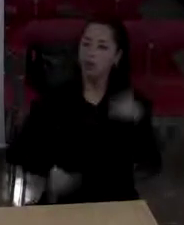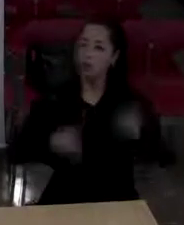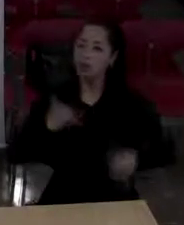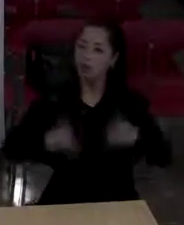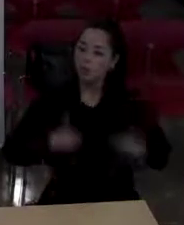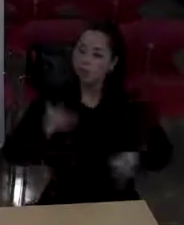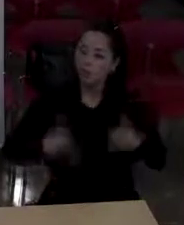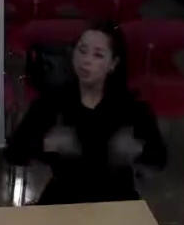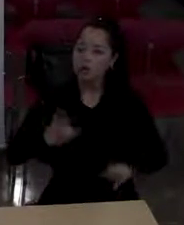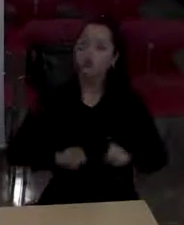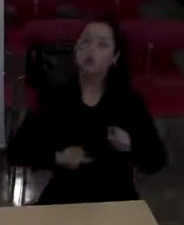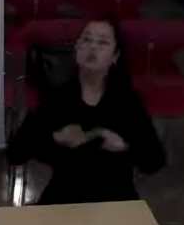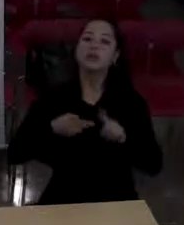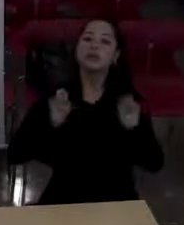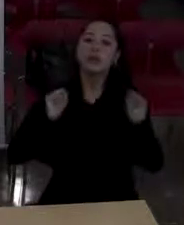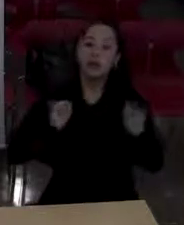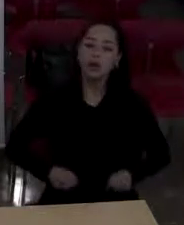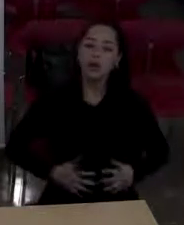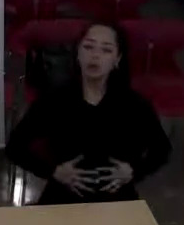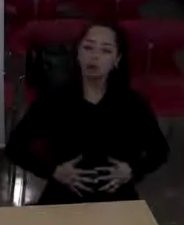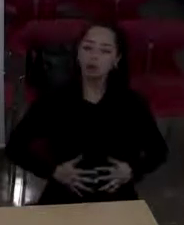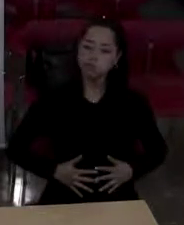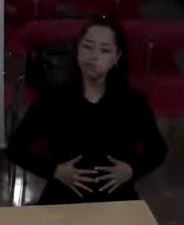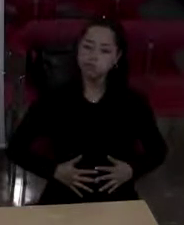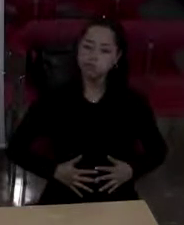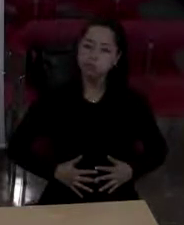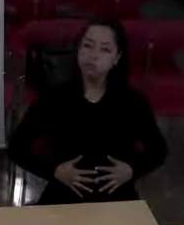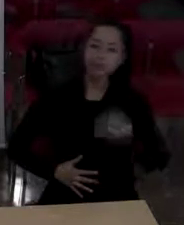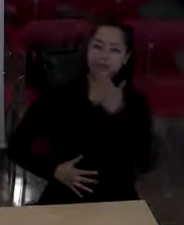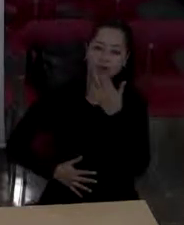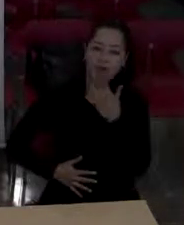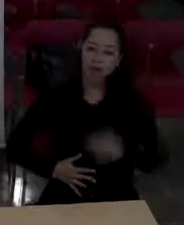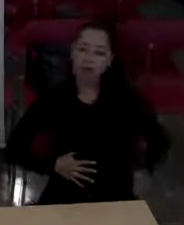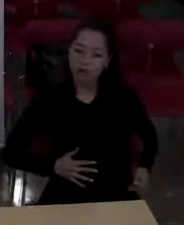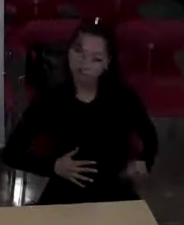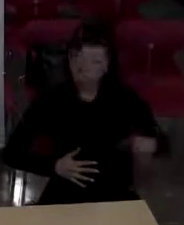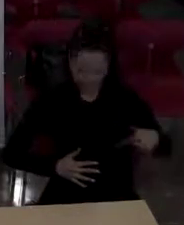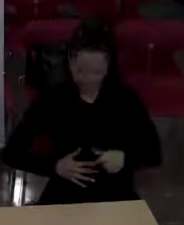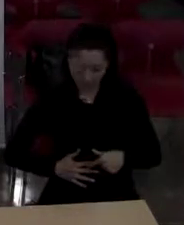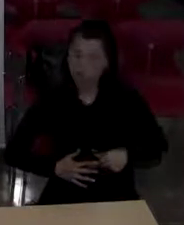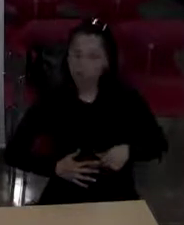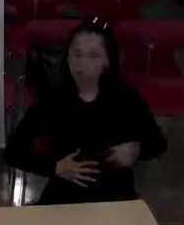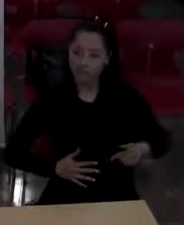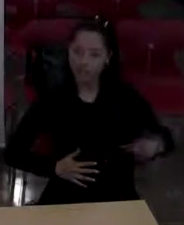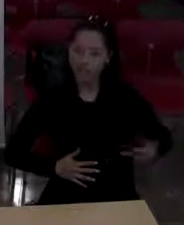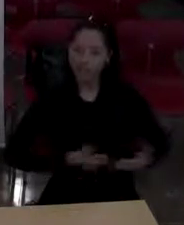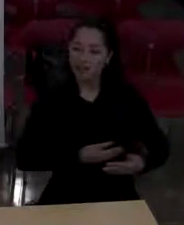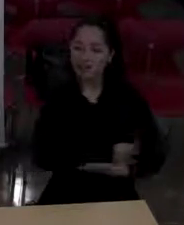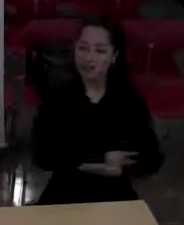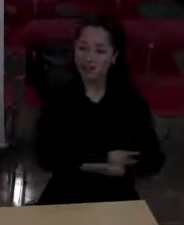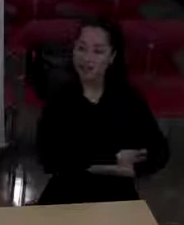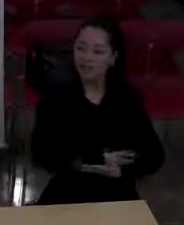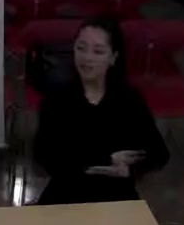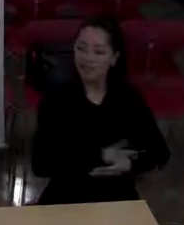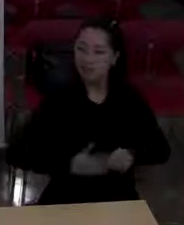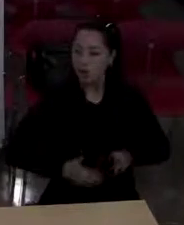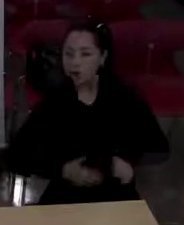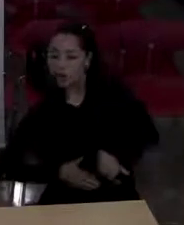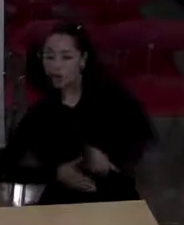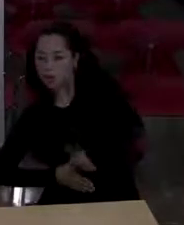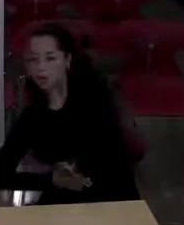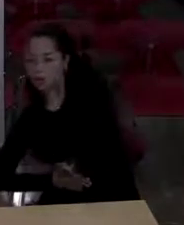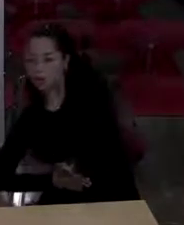Si pones las manos en tu vientre, el bebé se acercará hacia el calor que desprende. También distingue la voz de su madre, que le resulta cada vez más